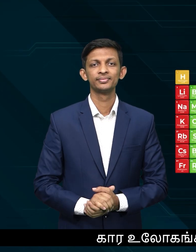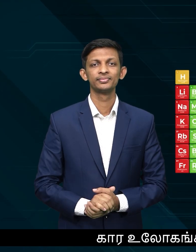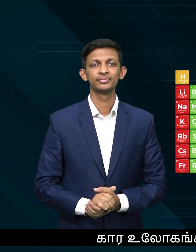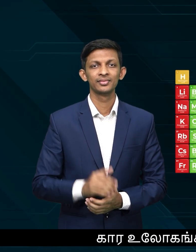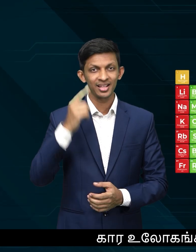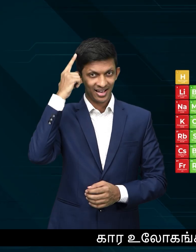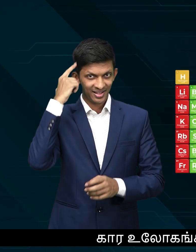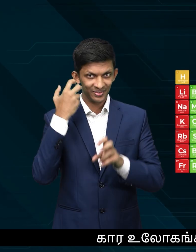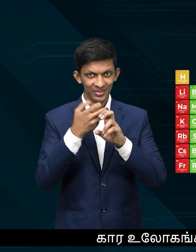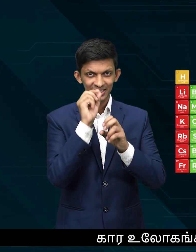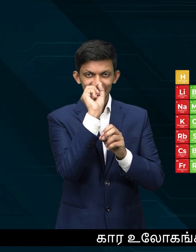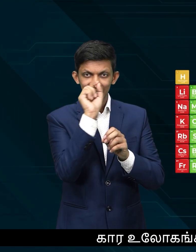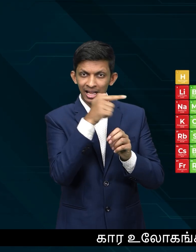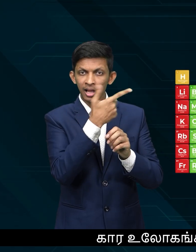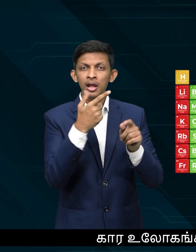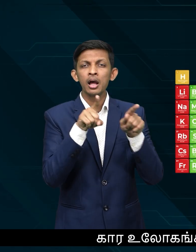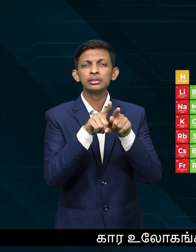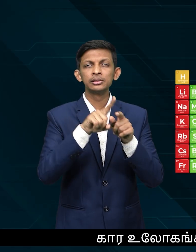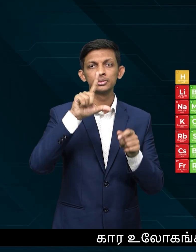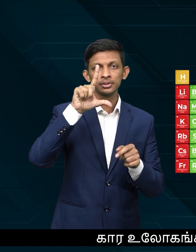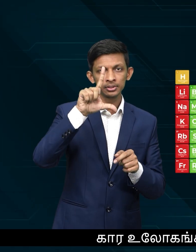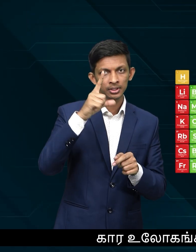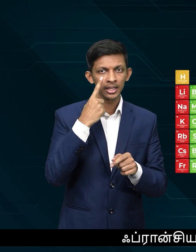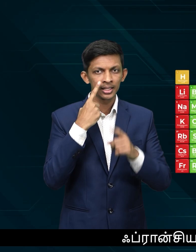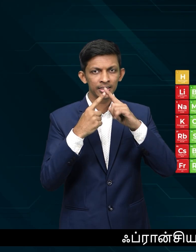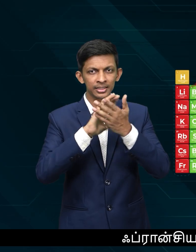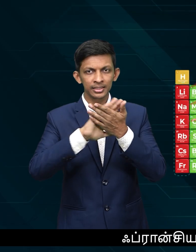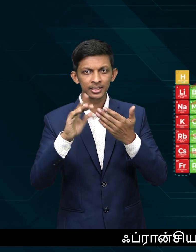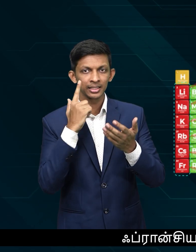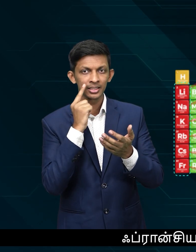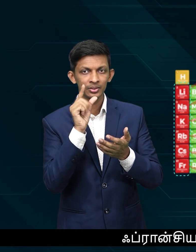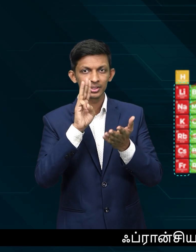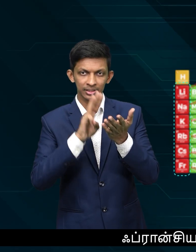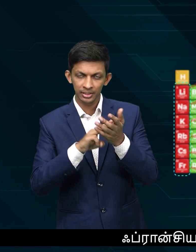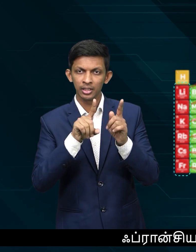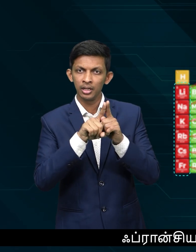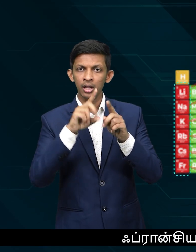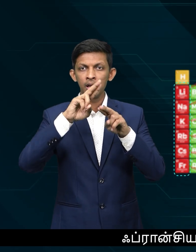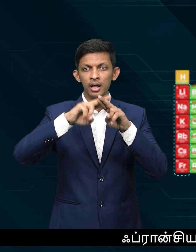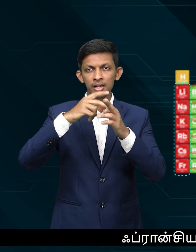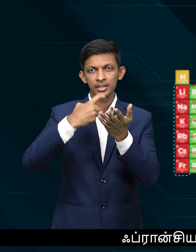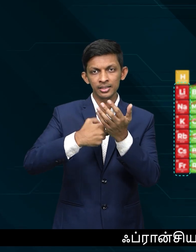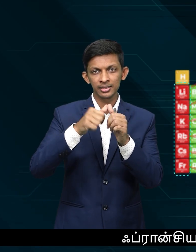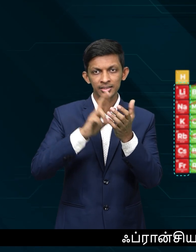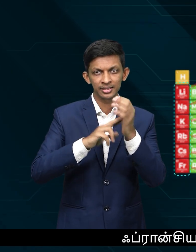கார உலோகங்கள் எடுத்துக்காட்டாக லித்தியம் முதல் பாரன்சியம், அதாவது மேலிருந்து கீழாக.